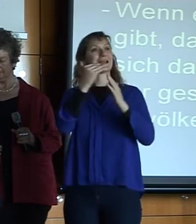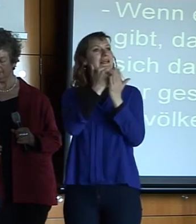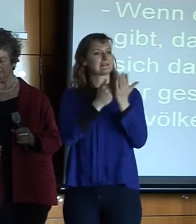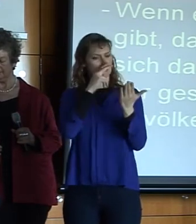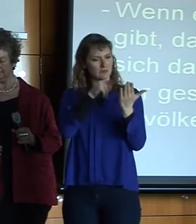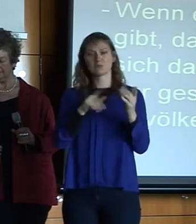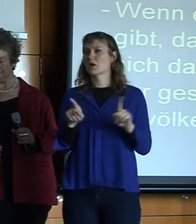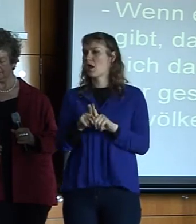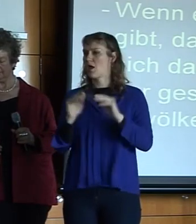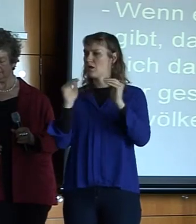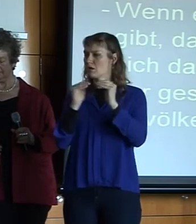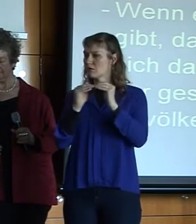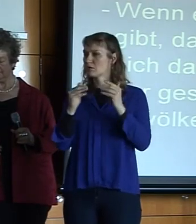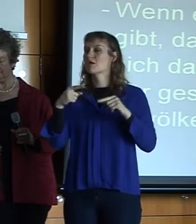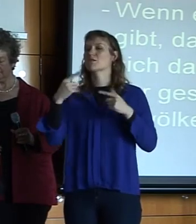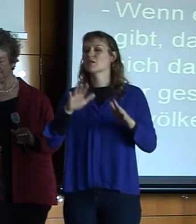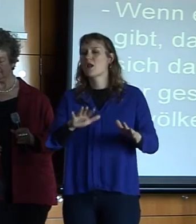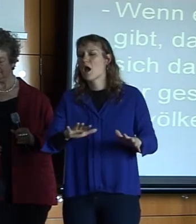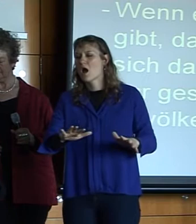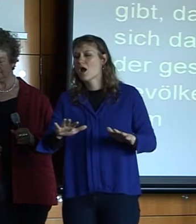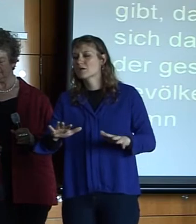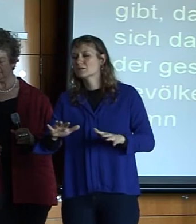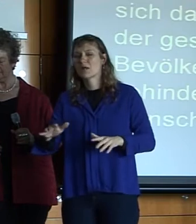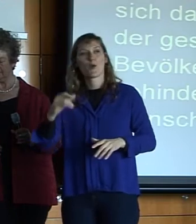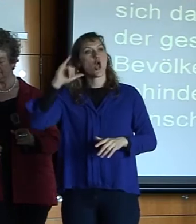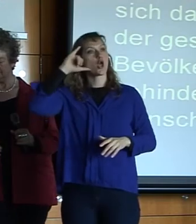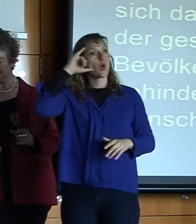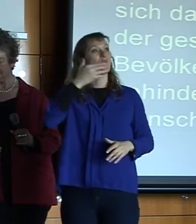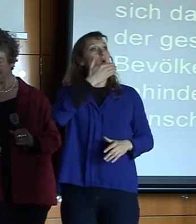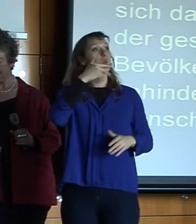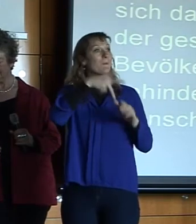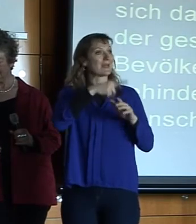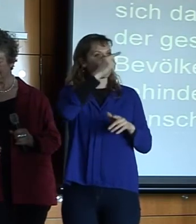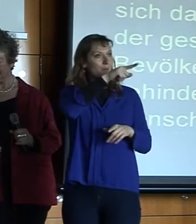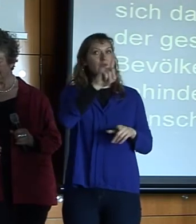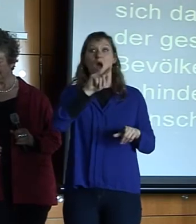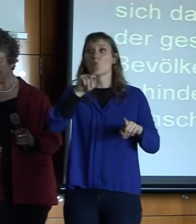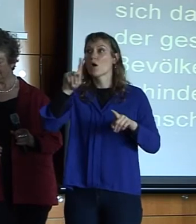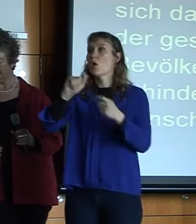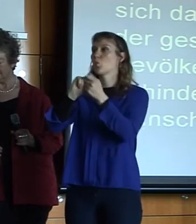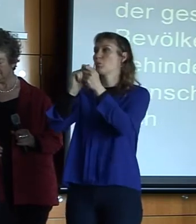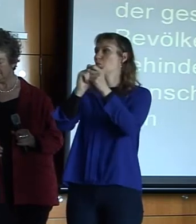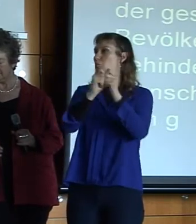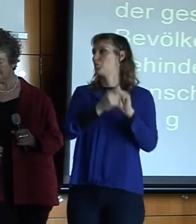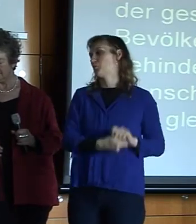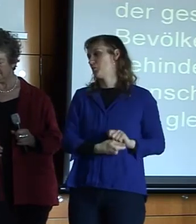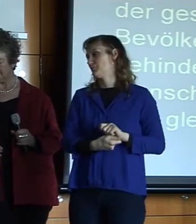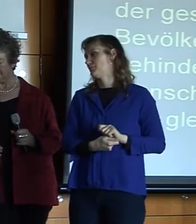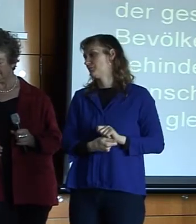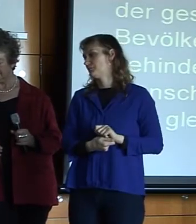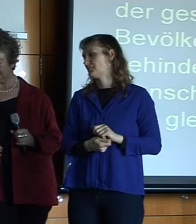Gesetz zumindest. Und langsam beginnt es dann auch in den Köpfen der nicht behinderten Menschen stattzufinden. Und